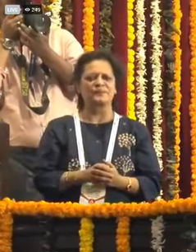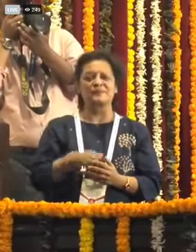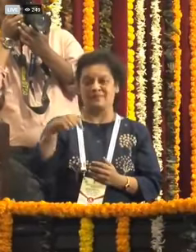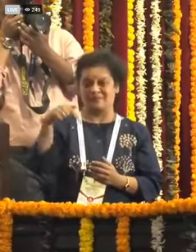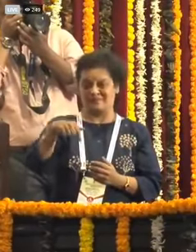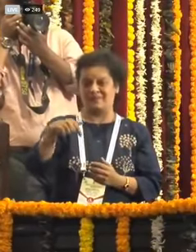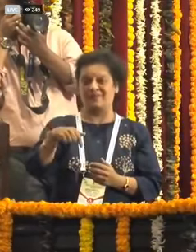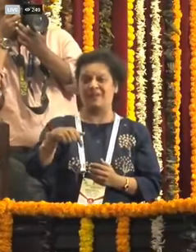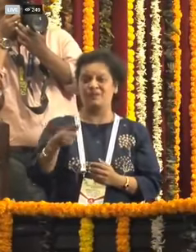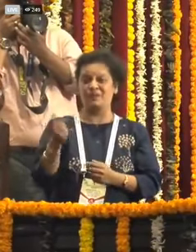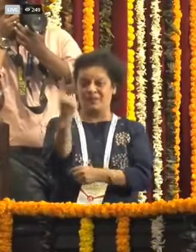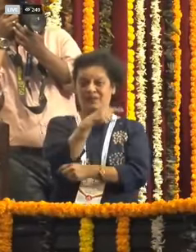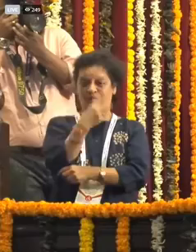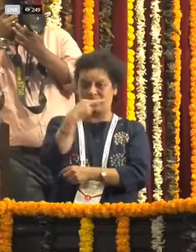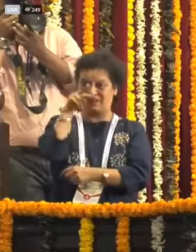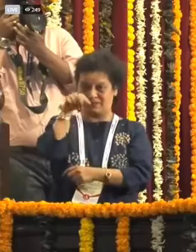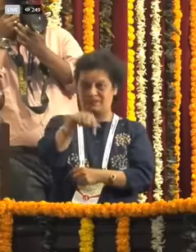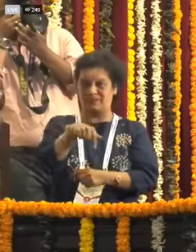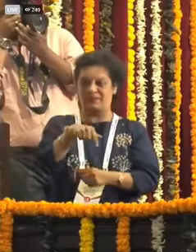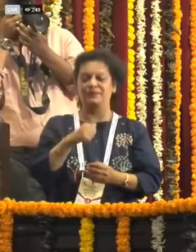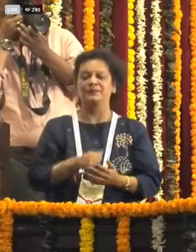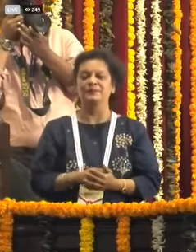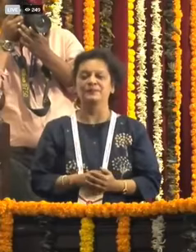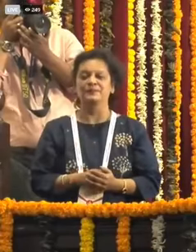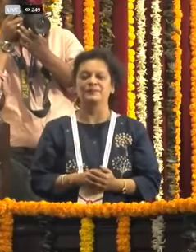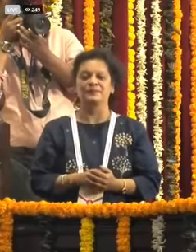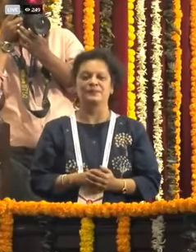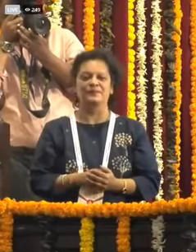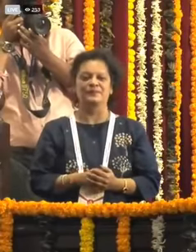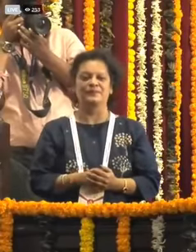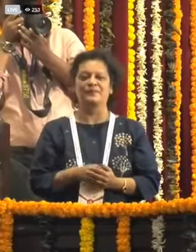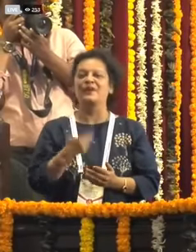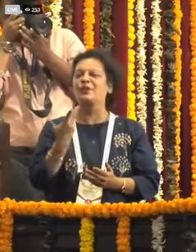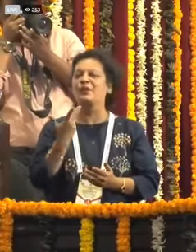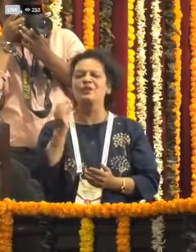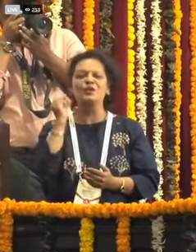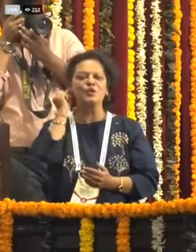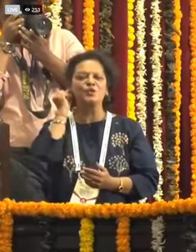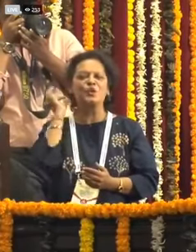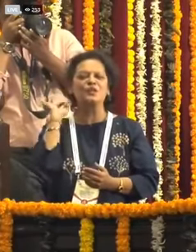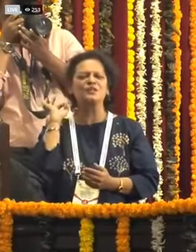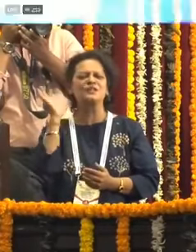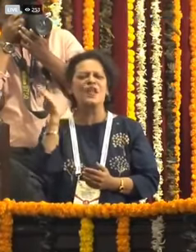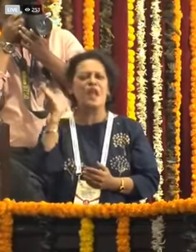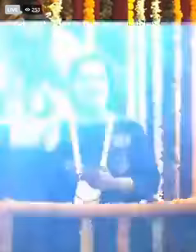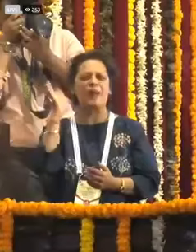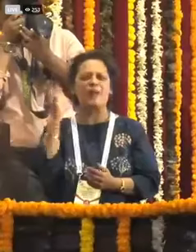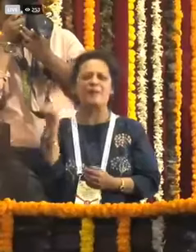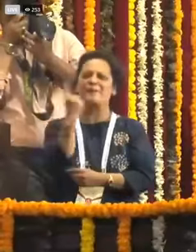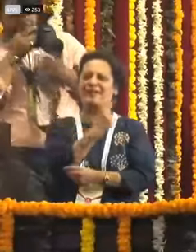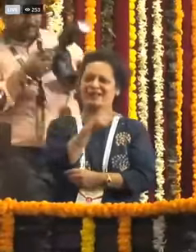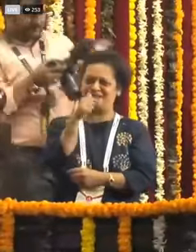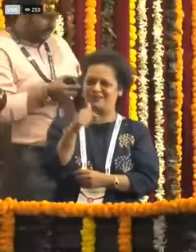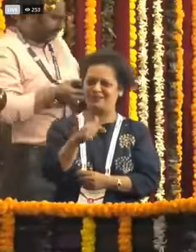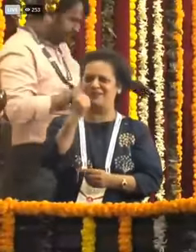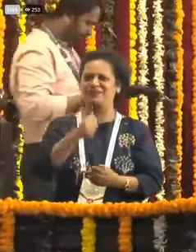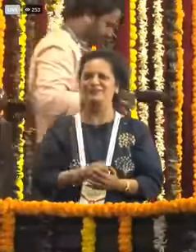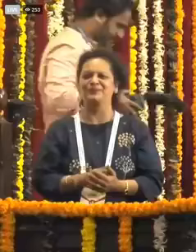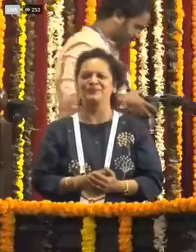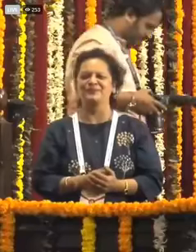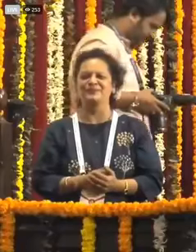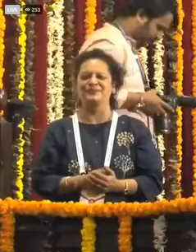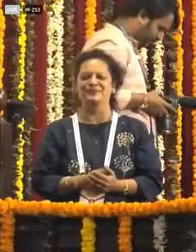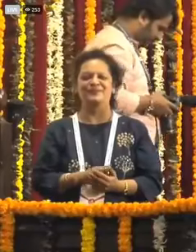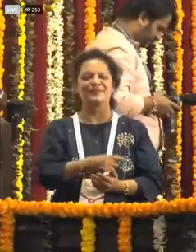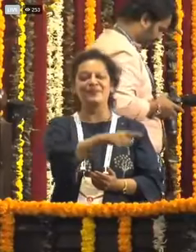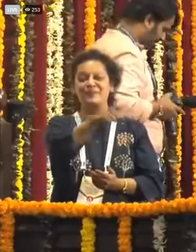आज जो दिवस आपला आहे खरं म्हणजे आज सोन्याचा दिन सोन्याचा दिवस आज जर म्हटलं आपण सोन्याचा दिवस